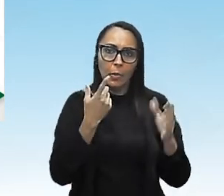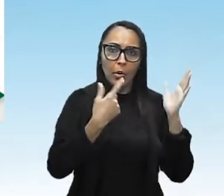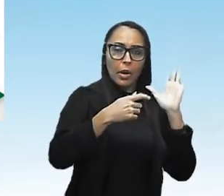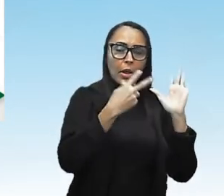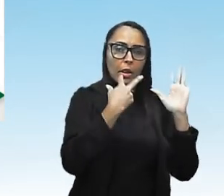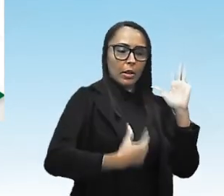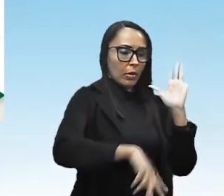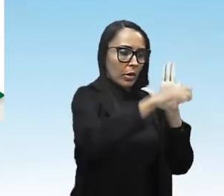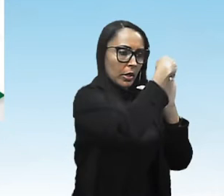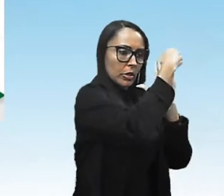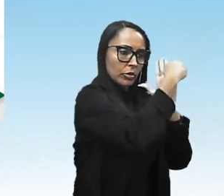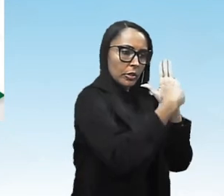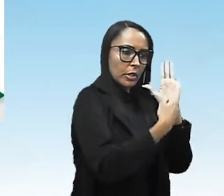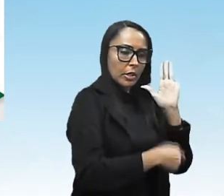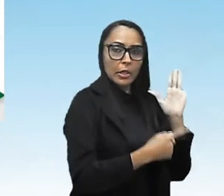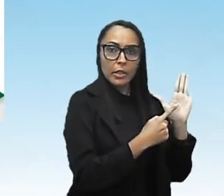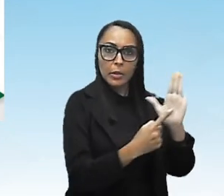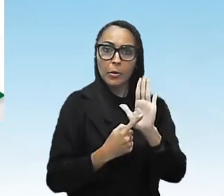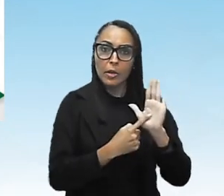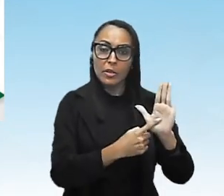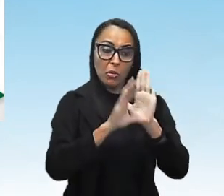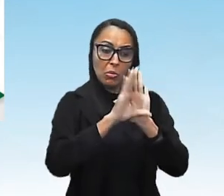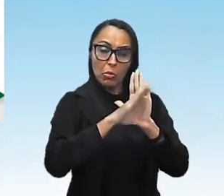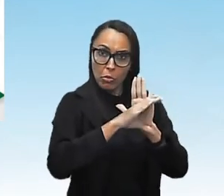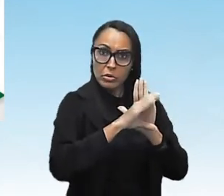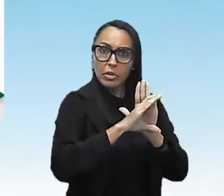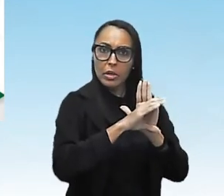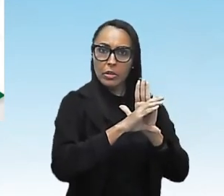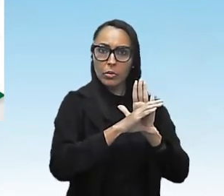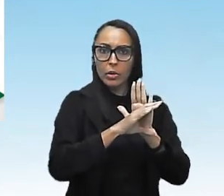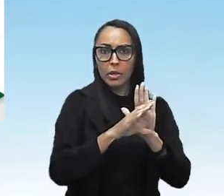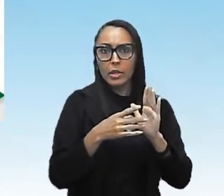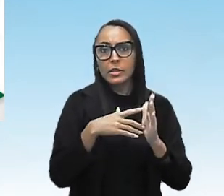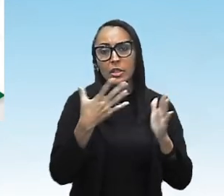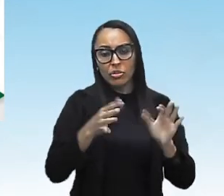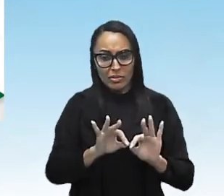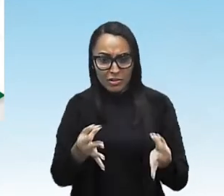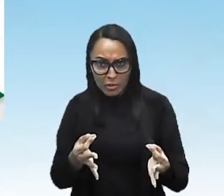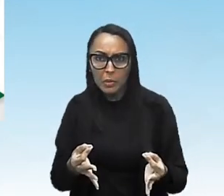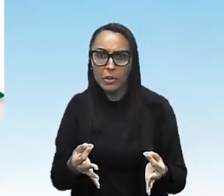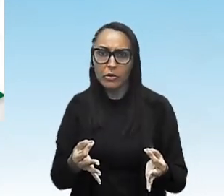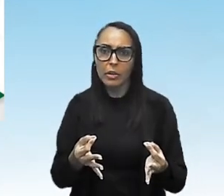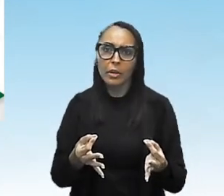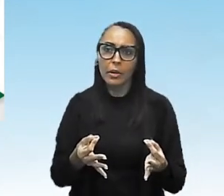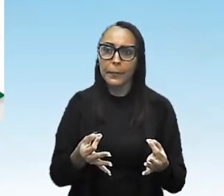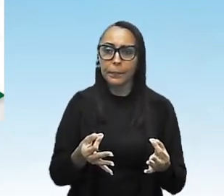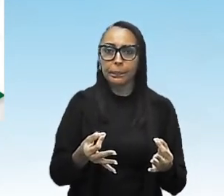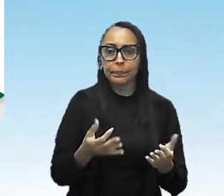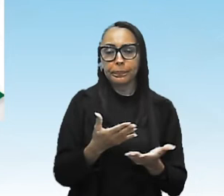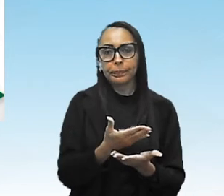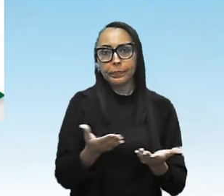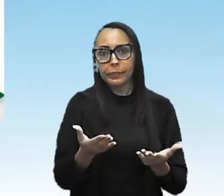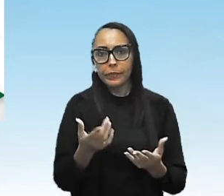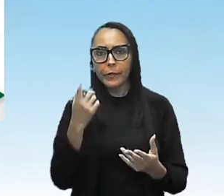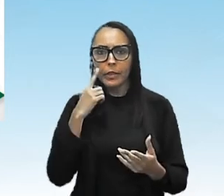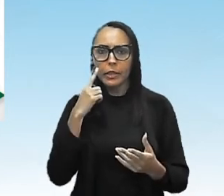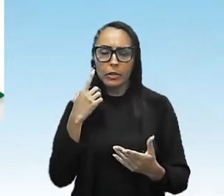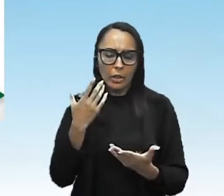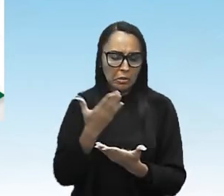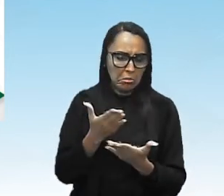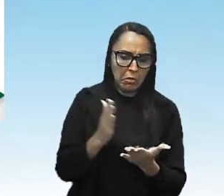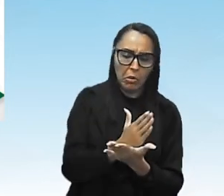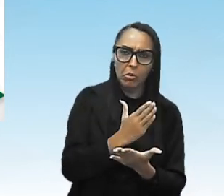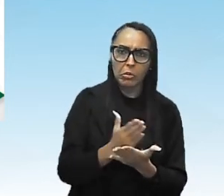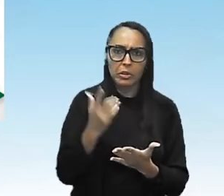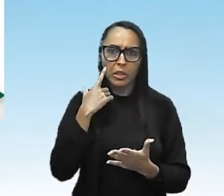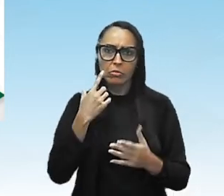demonstração deste conceito seja relativamente simples, certo? Em muitos casos, no sistema